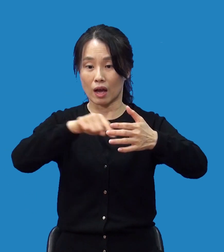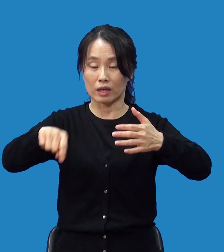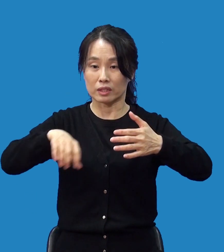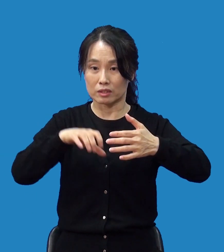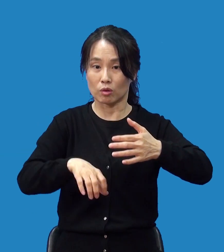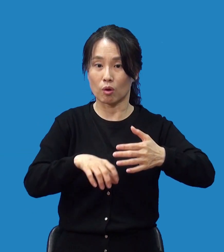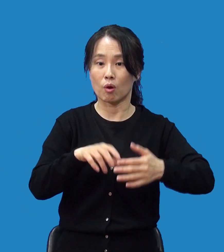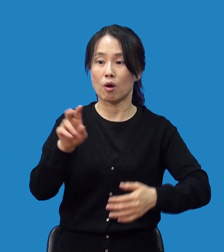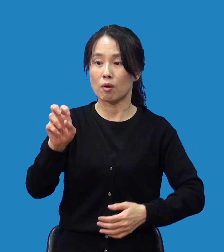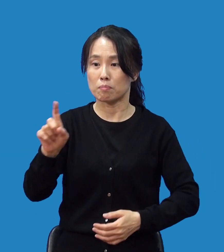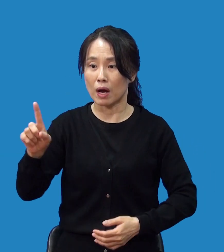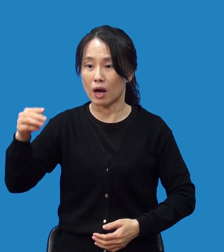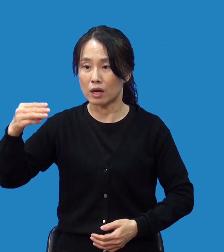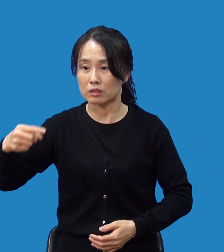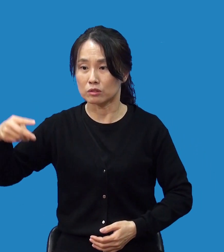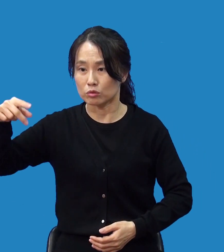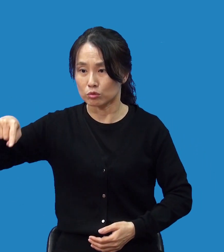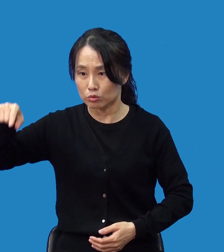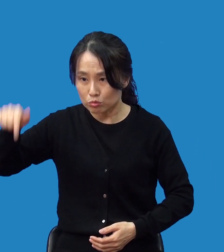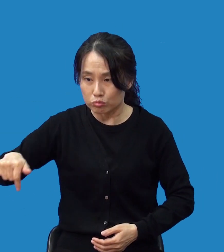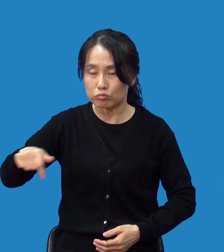신이 충돌을 일으킨 겁니다.